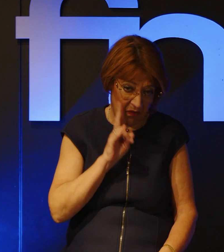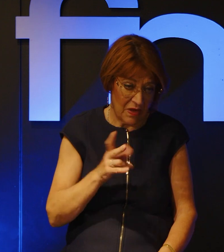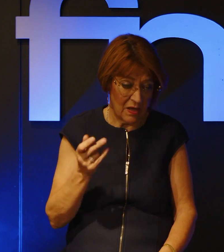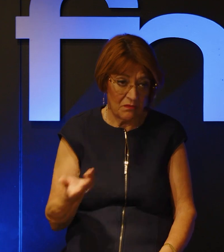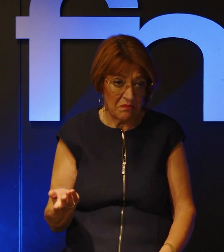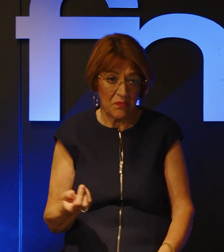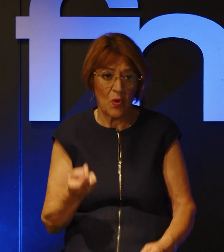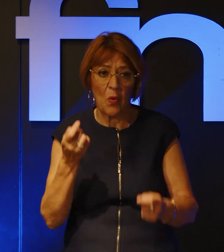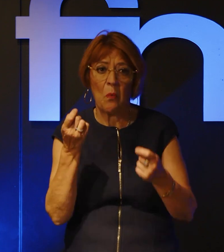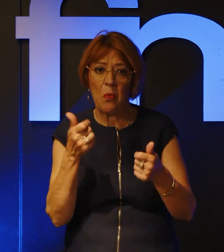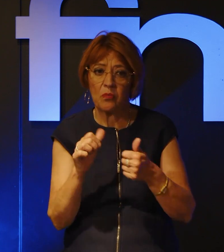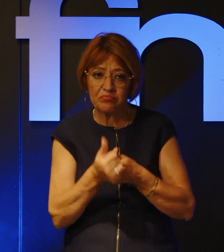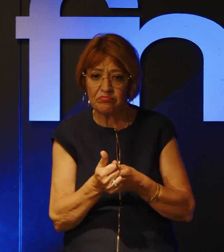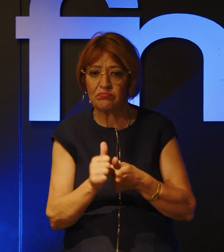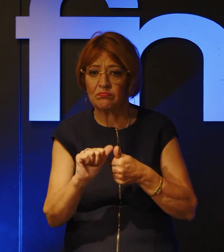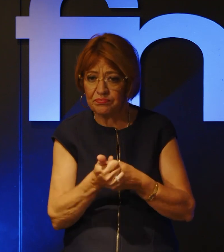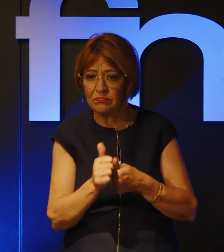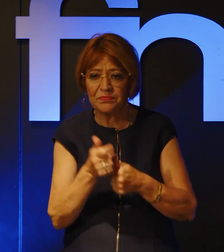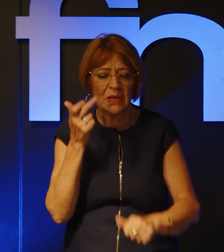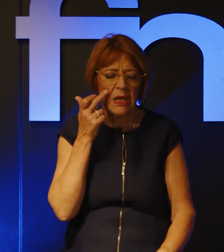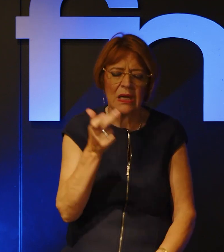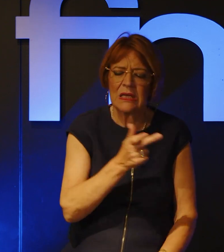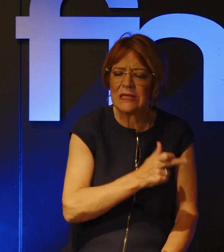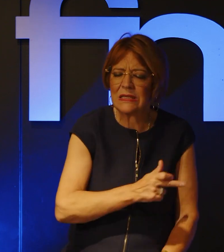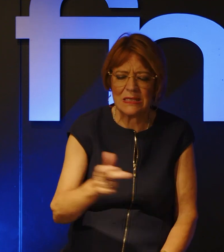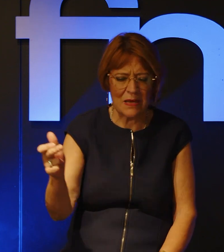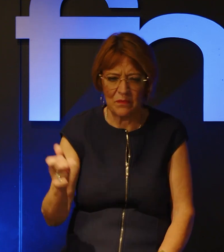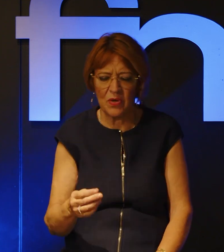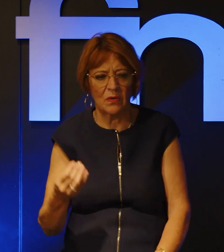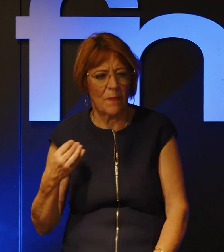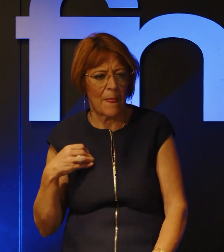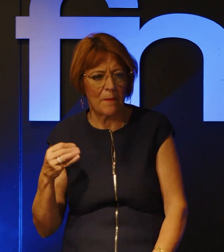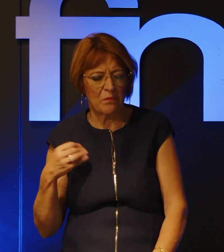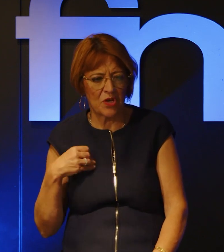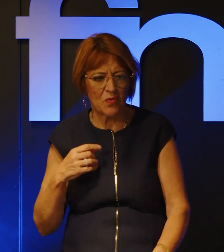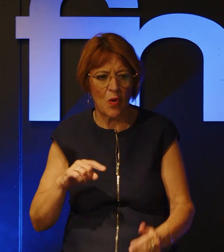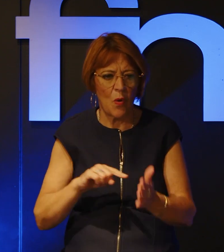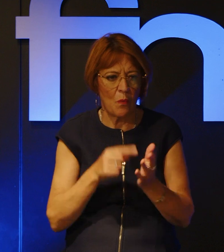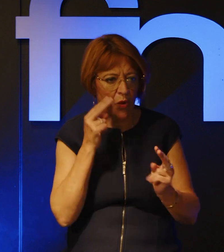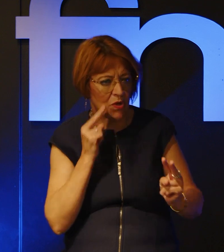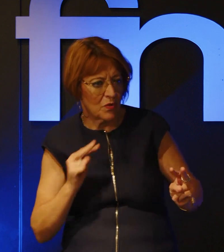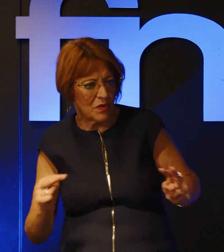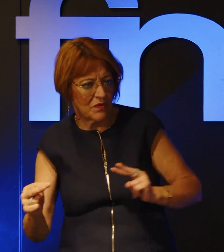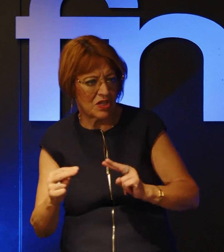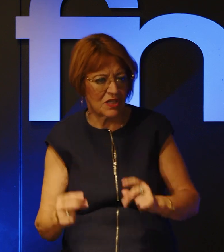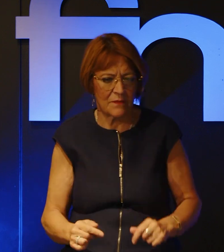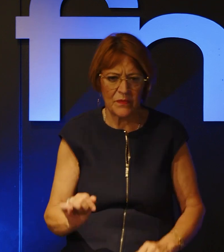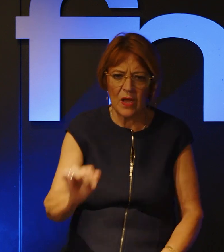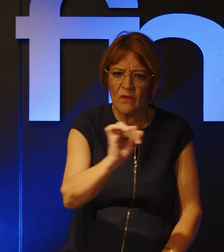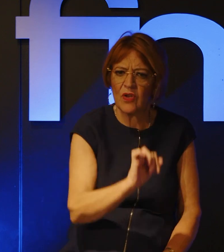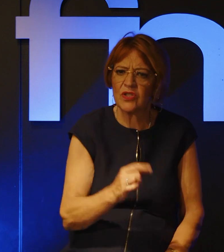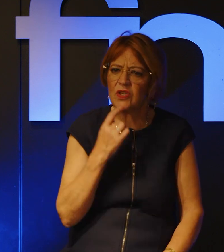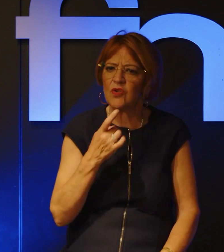sendo um pouco alterada mas sempre a partir do mesmo ponto de vista e Vocês